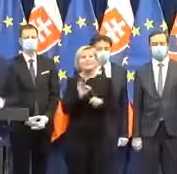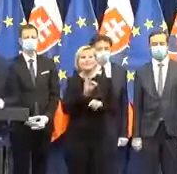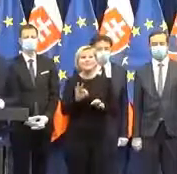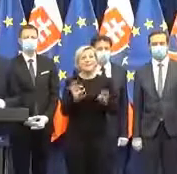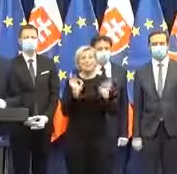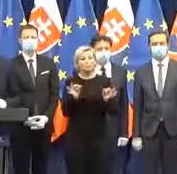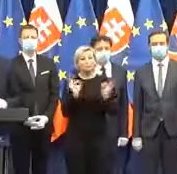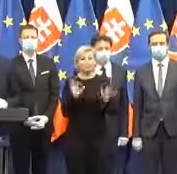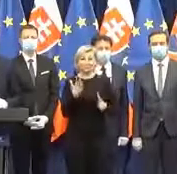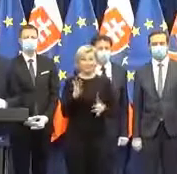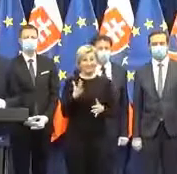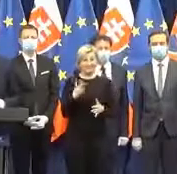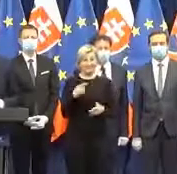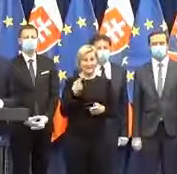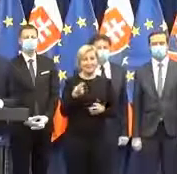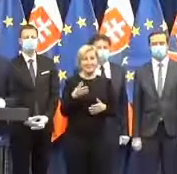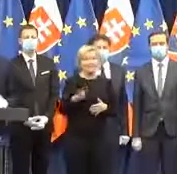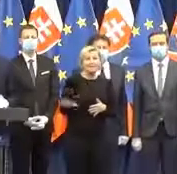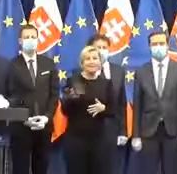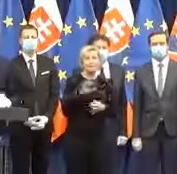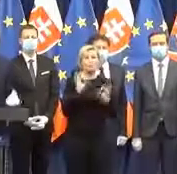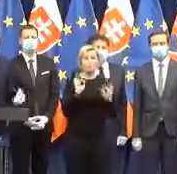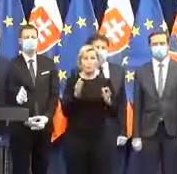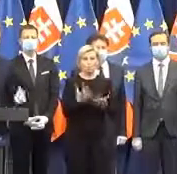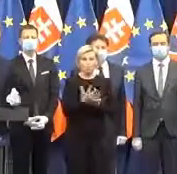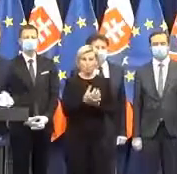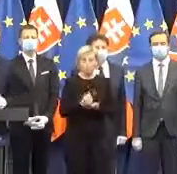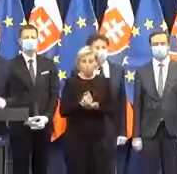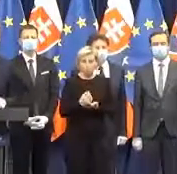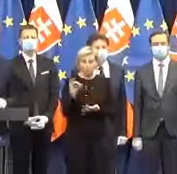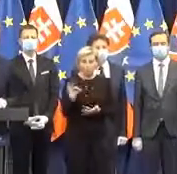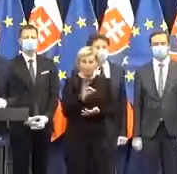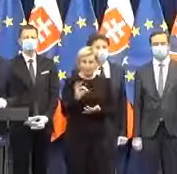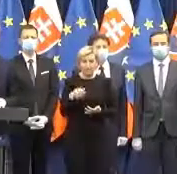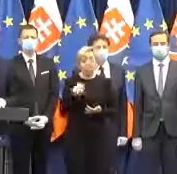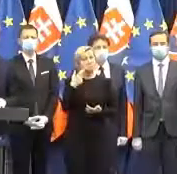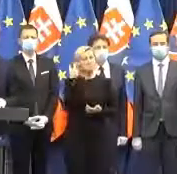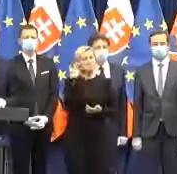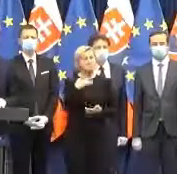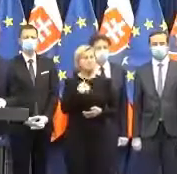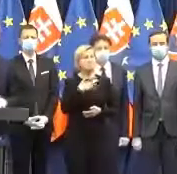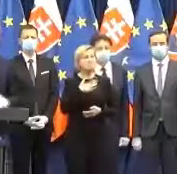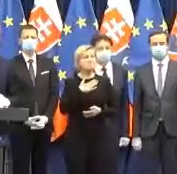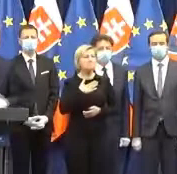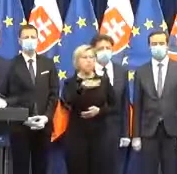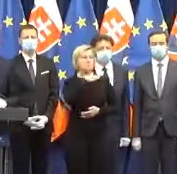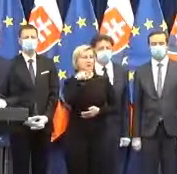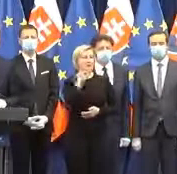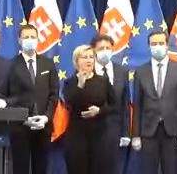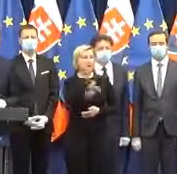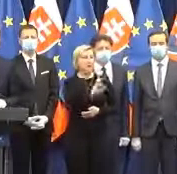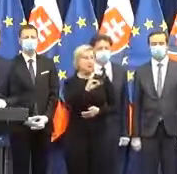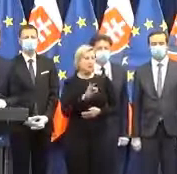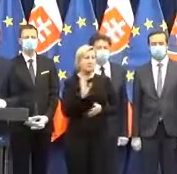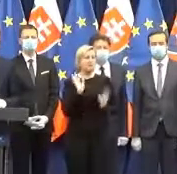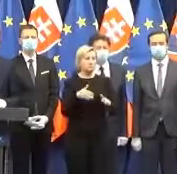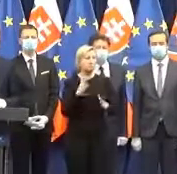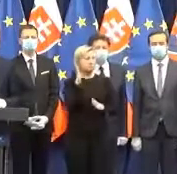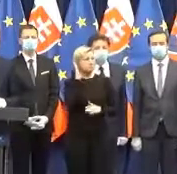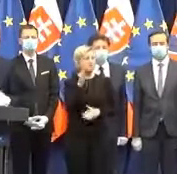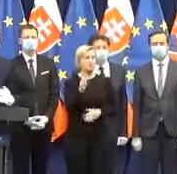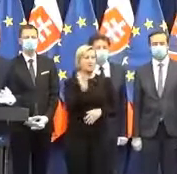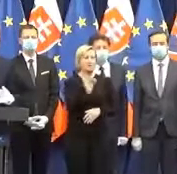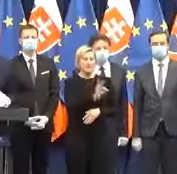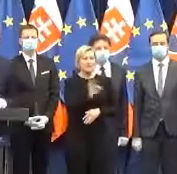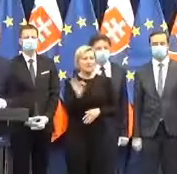si ako laický pred týmto zasadnutím vlády myslel, že keď máme kopu testov, tak poďme testovať. Tých naozaj hodnoverných